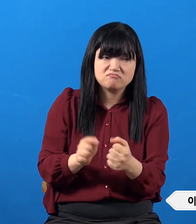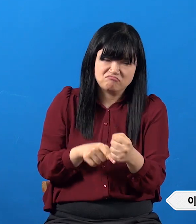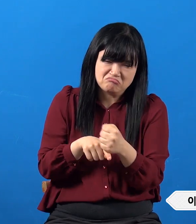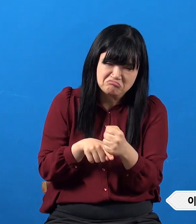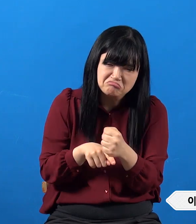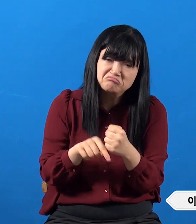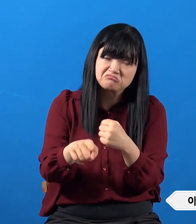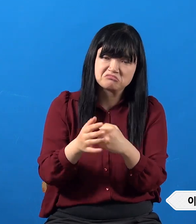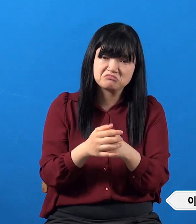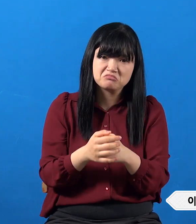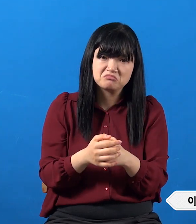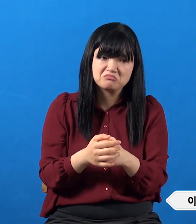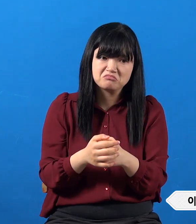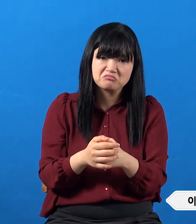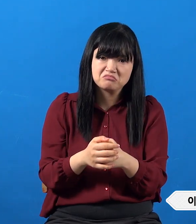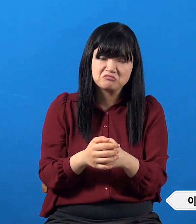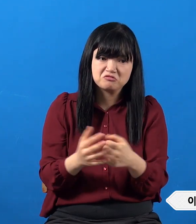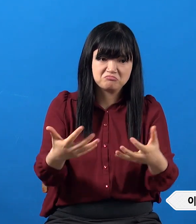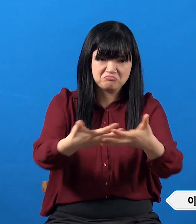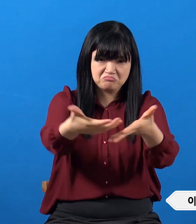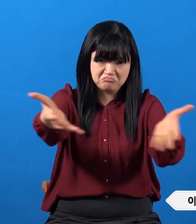불악의 마당,